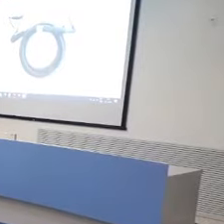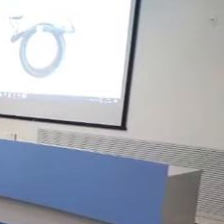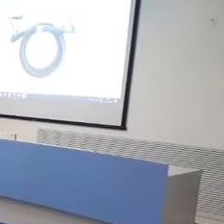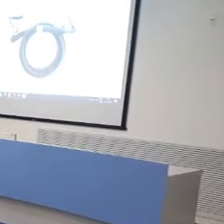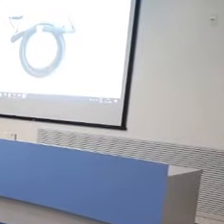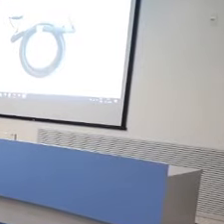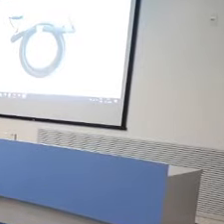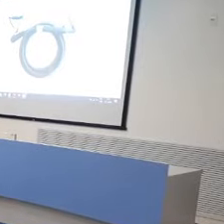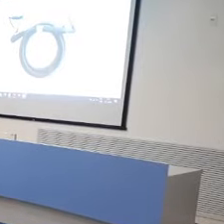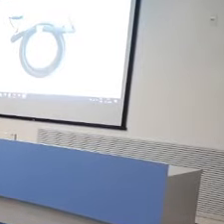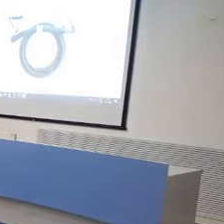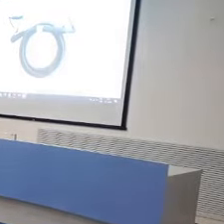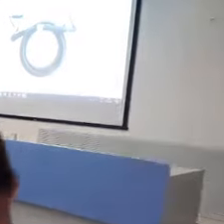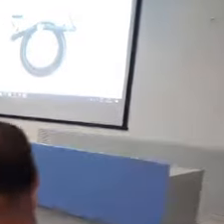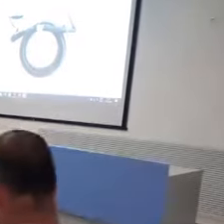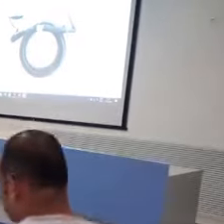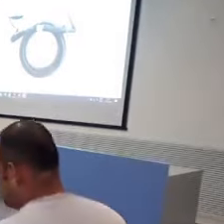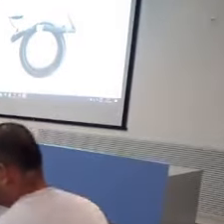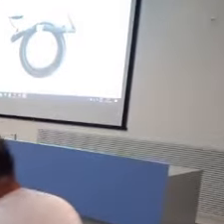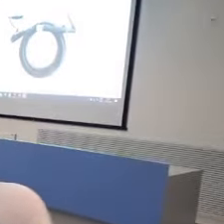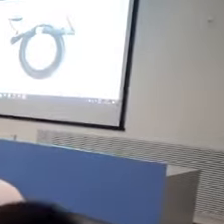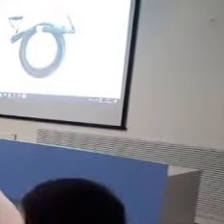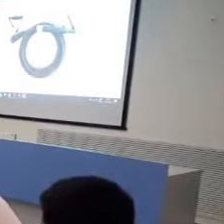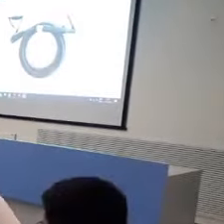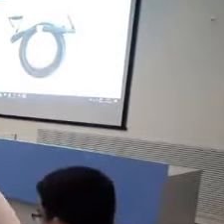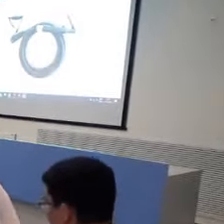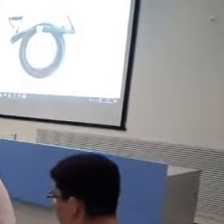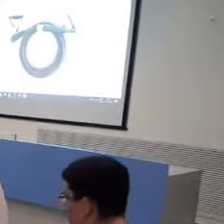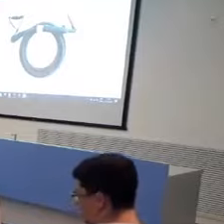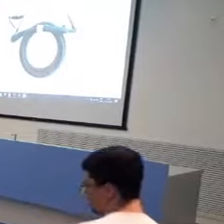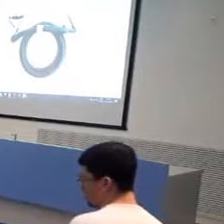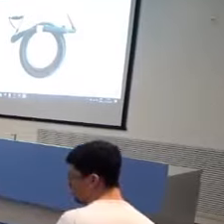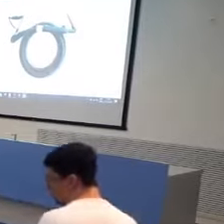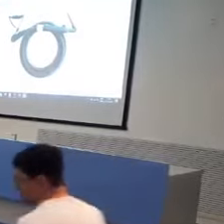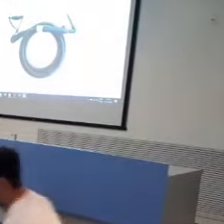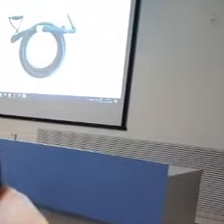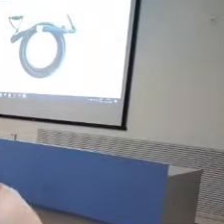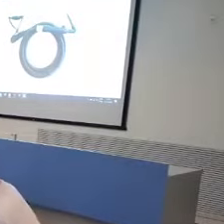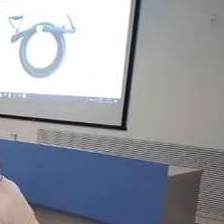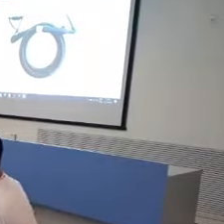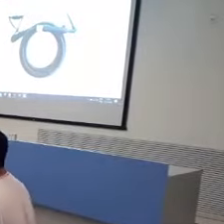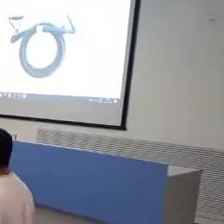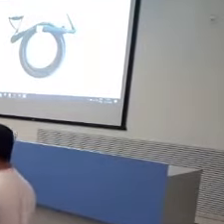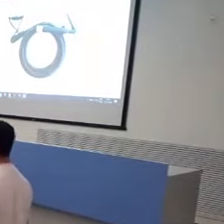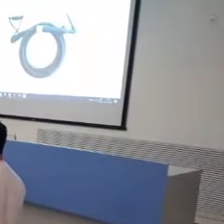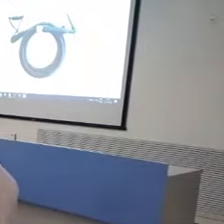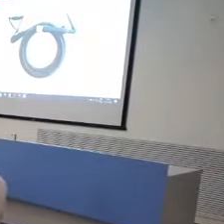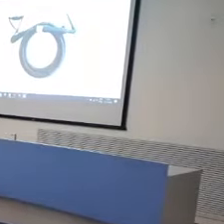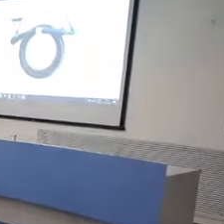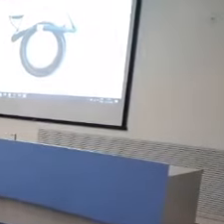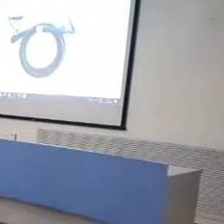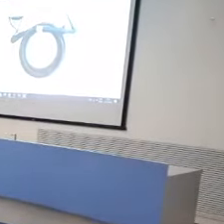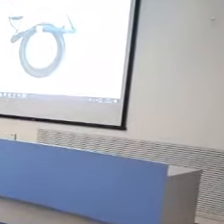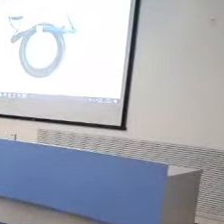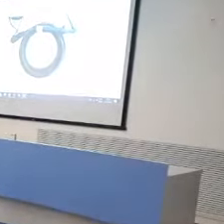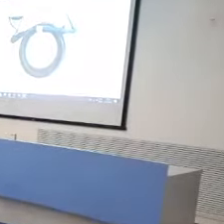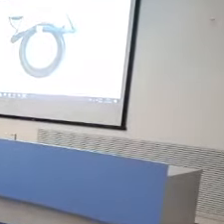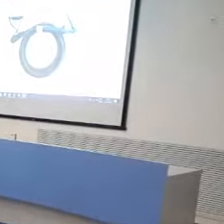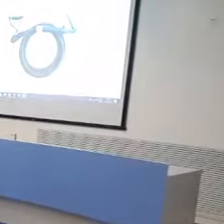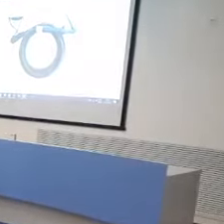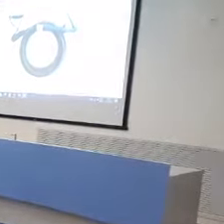locais. Então, eu já sou, por exemplo, de serralheiro, que o cara faz um serviço de moto. O cara coloca uma máquina